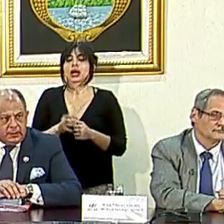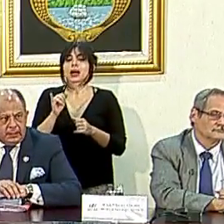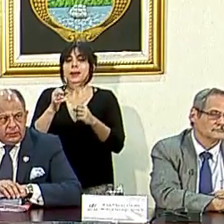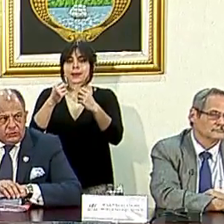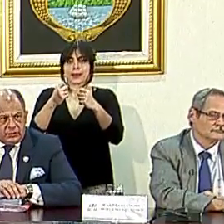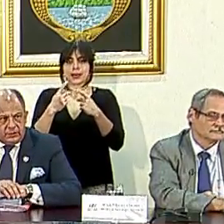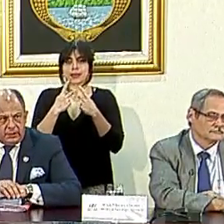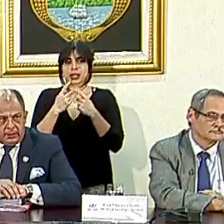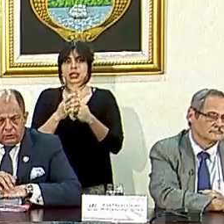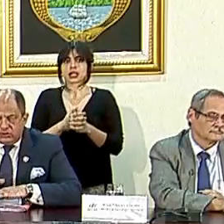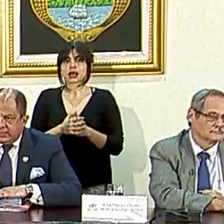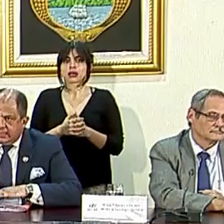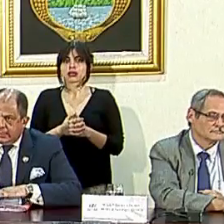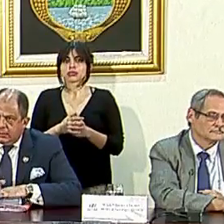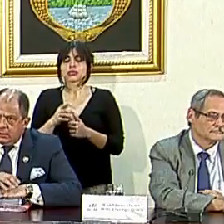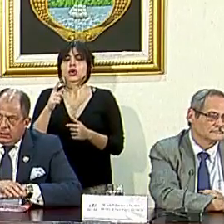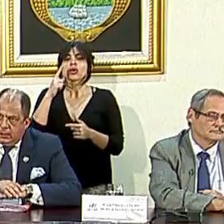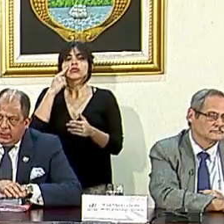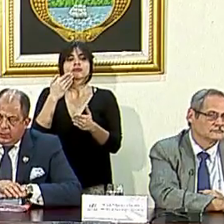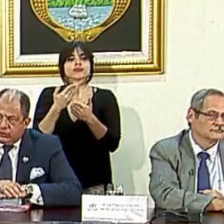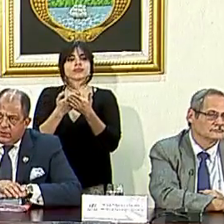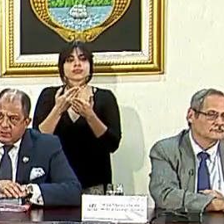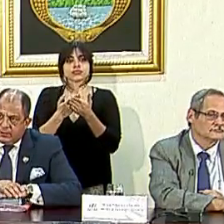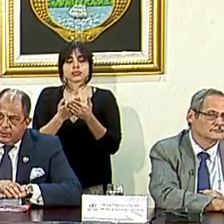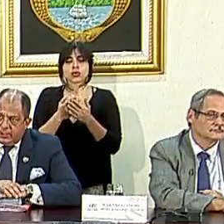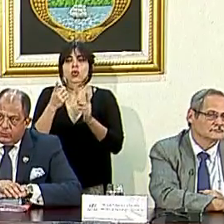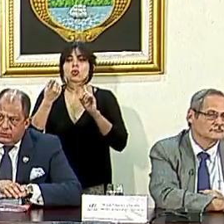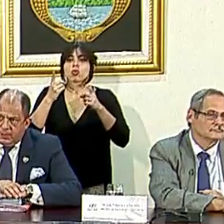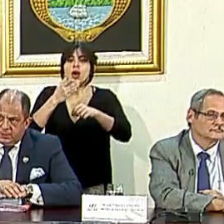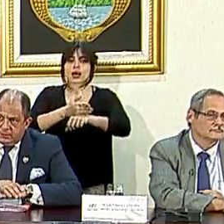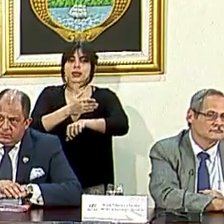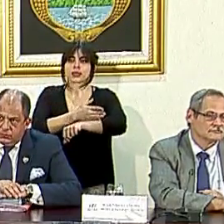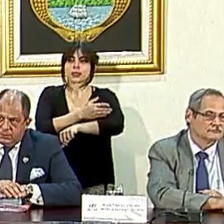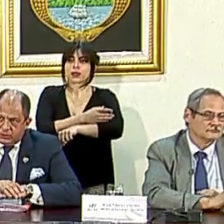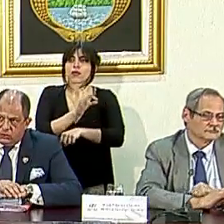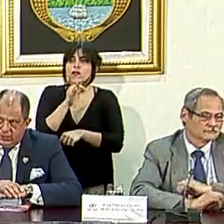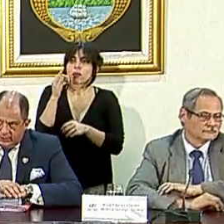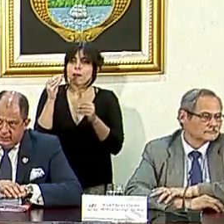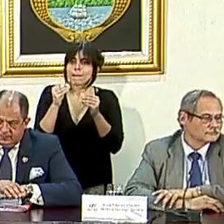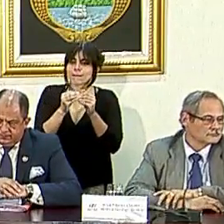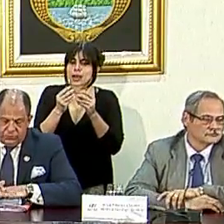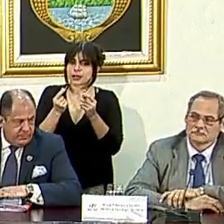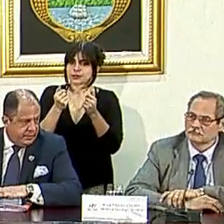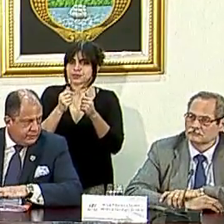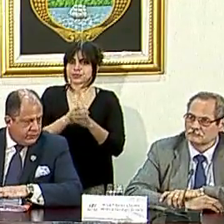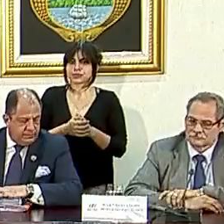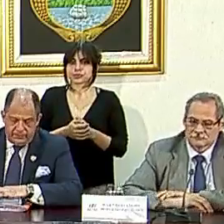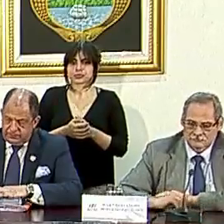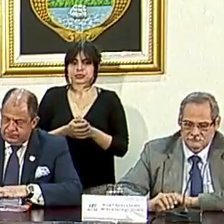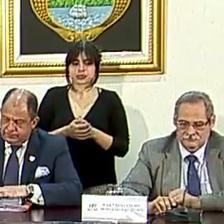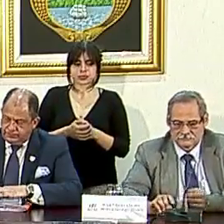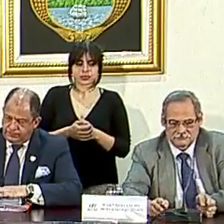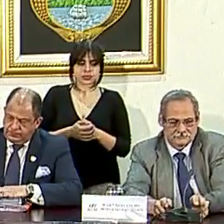permitirá entonces constatar los avances de manera mucho más concreta. Señor